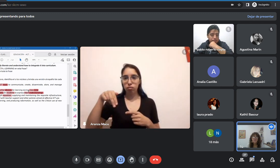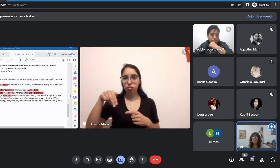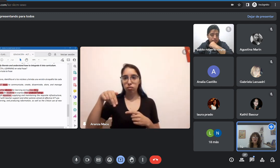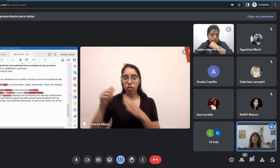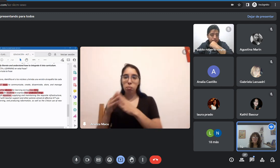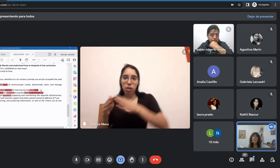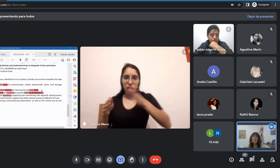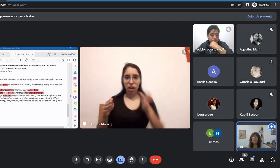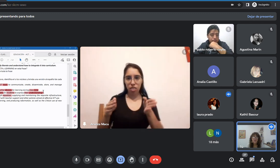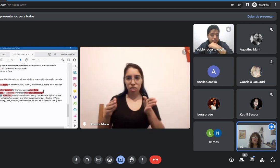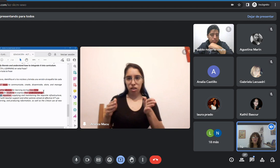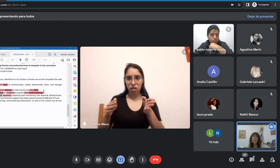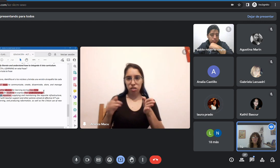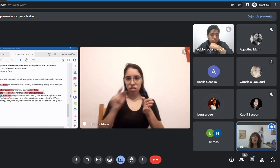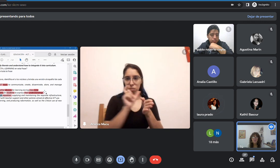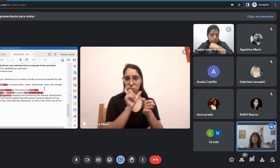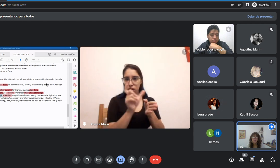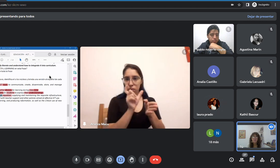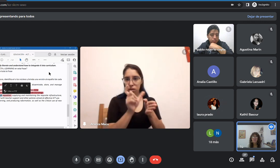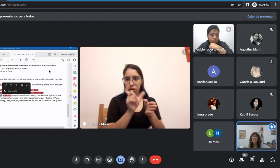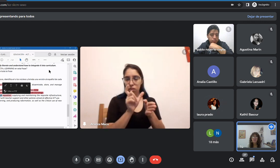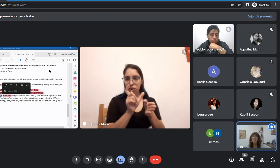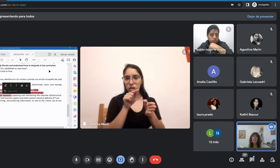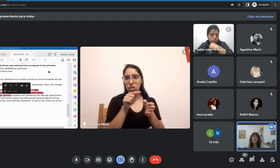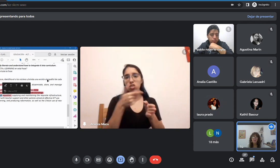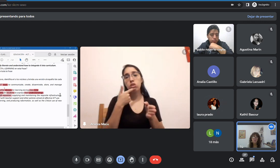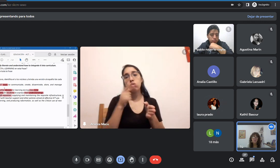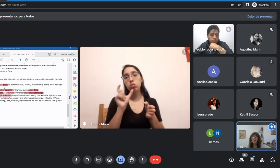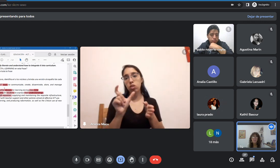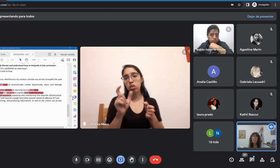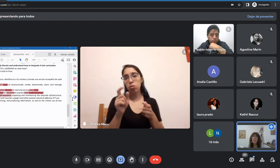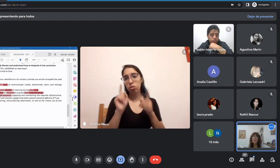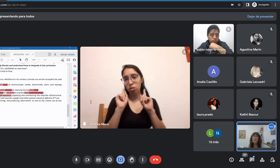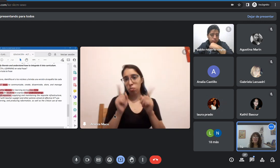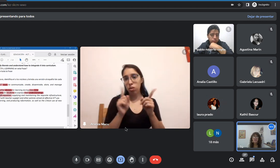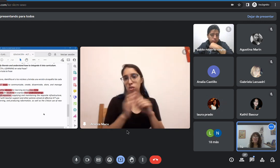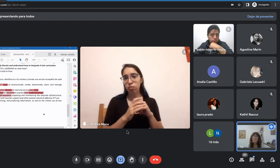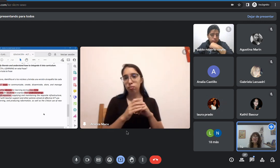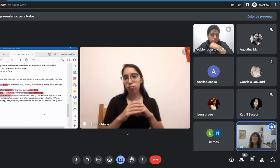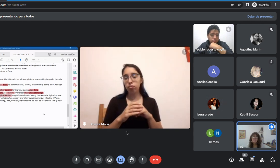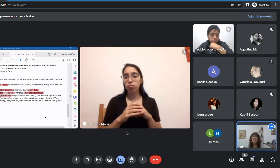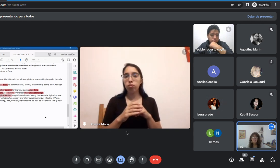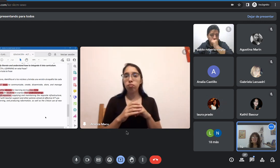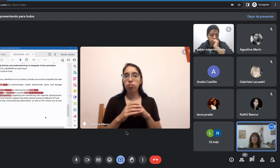forman como si fuese una sola palabra, pero está formado por dos sustantivos, ¿sí? ¿Qué más?